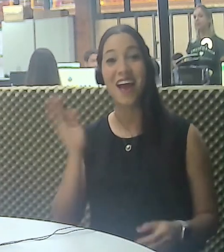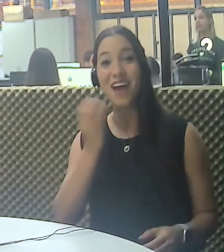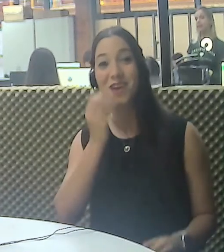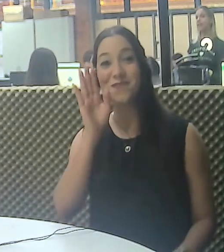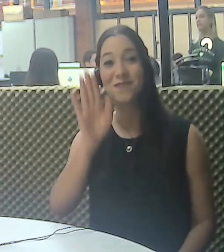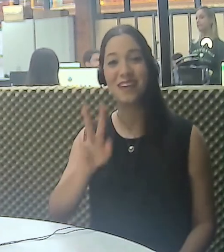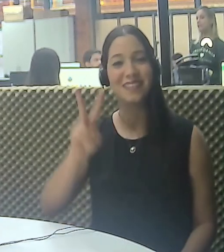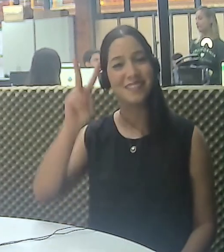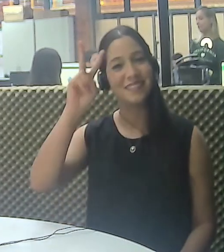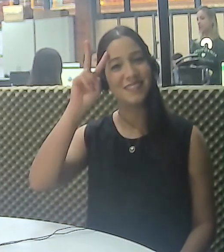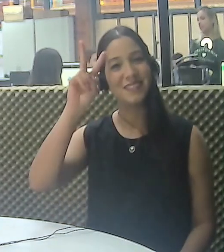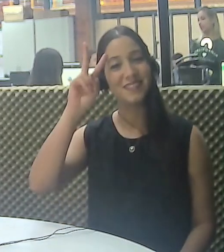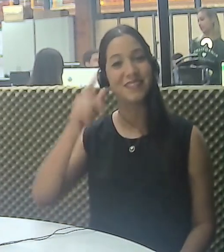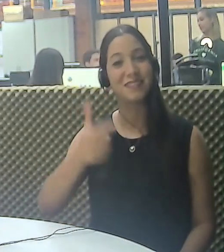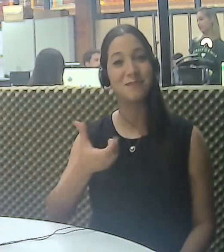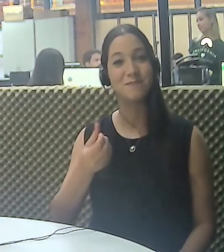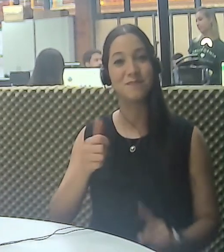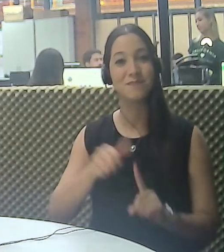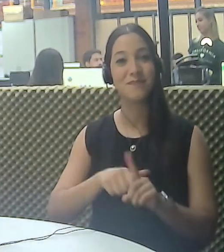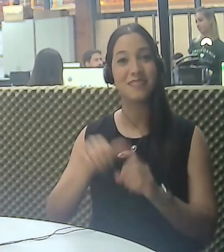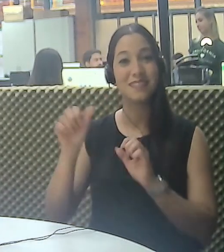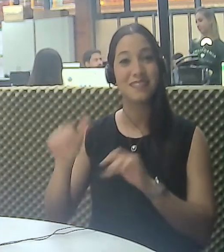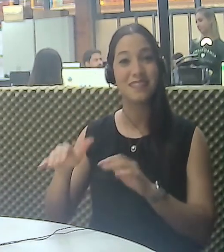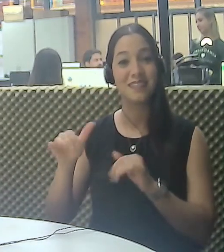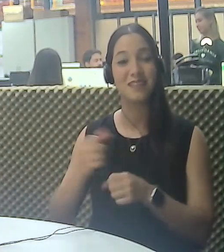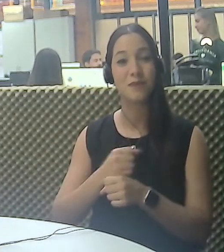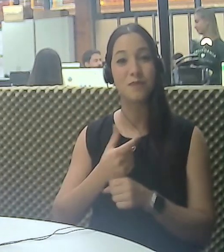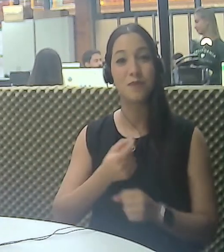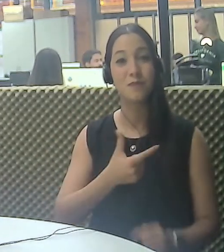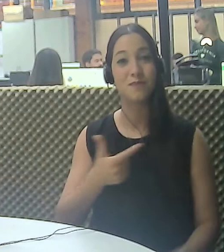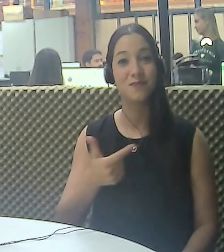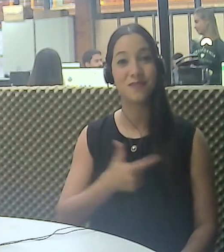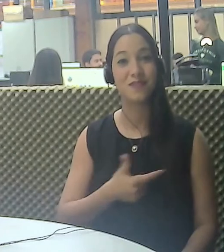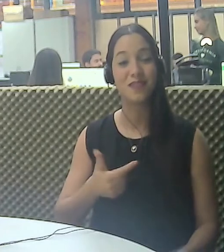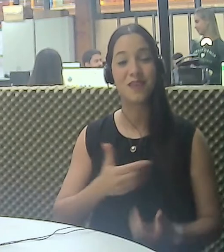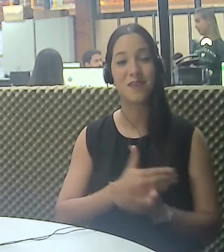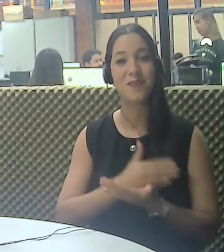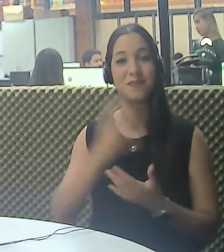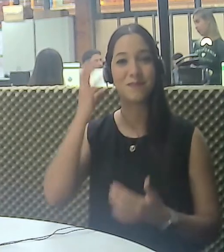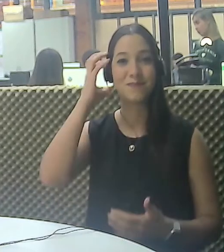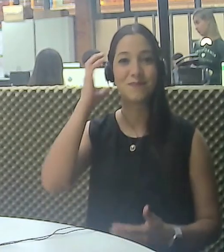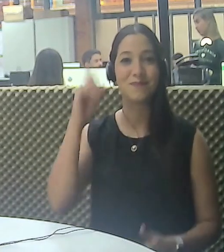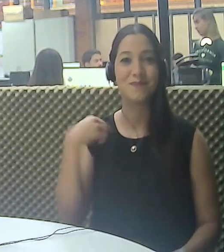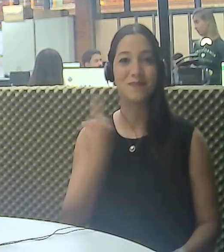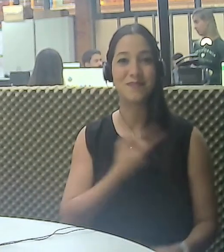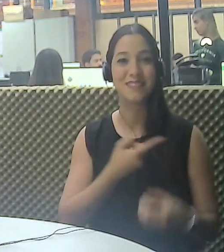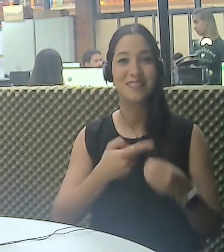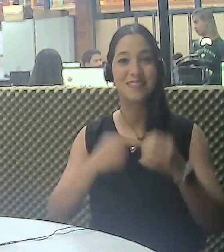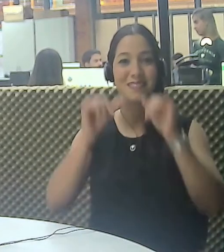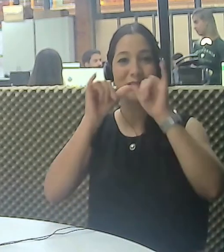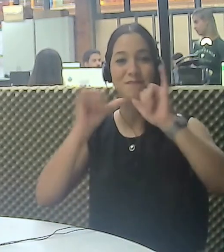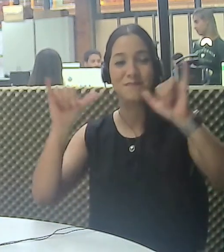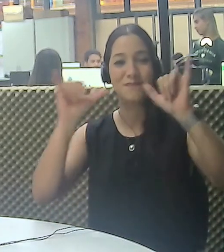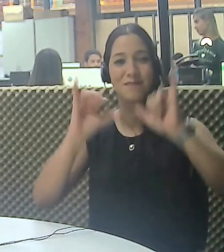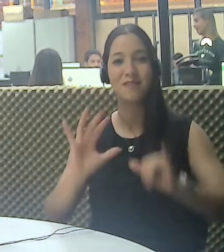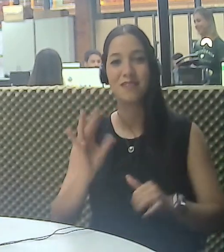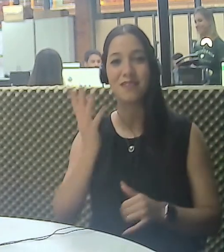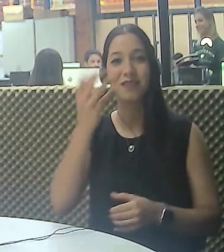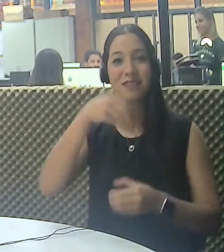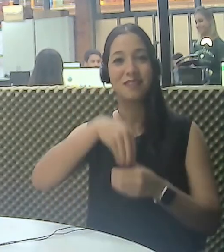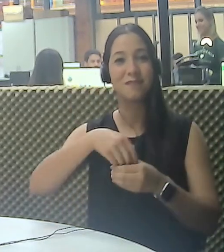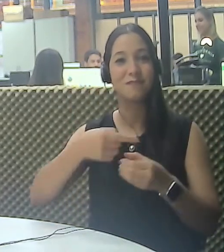Boa tarde, segunda-feira, 26 de setembro de 2022. Está no ar a Rádio Nossa Cidade com o boletim de notícias sobre o que de